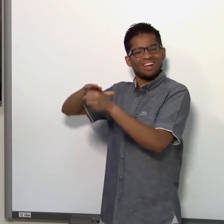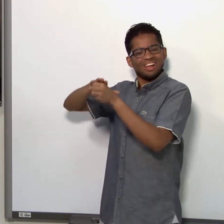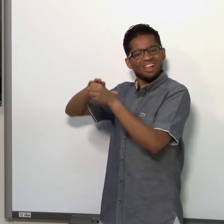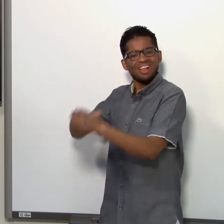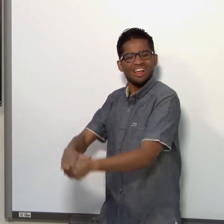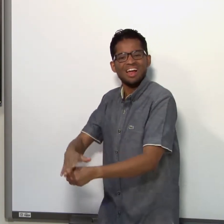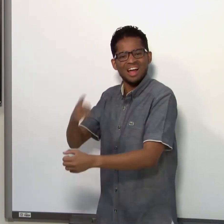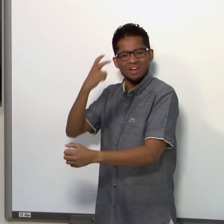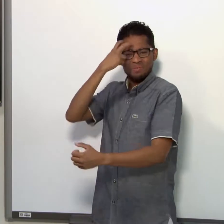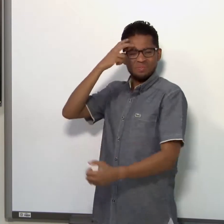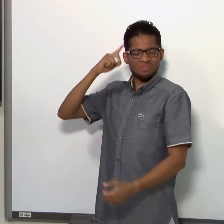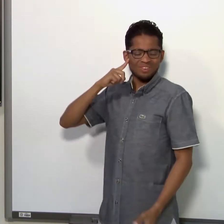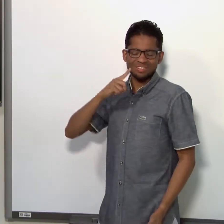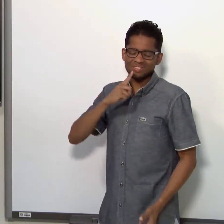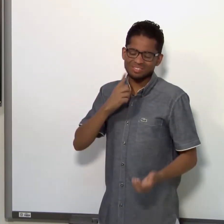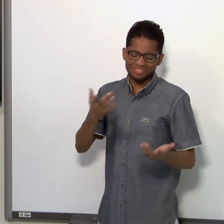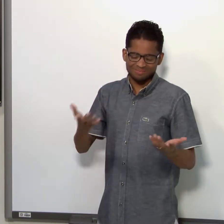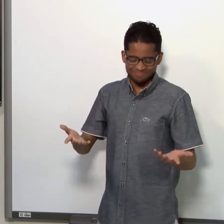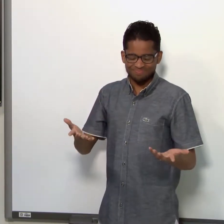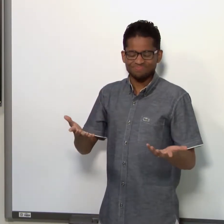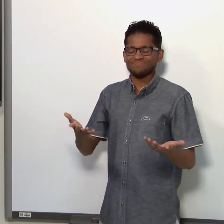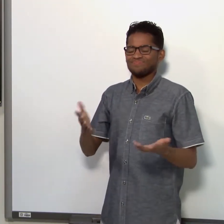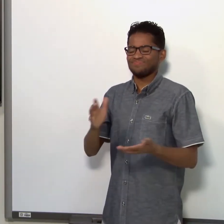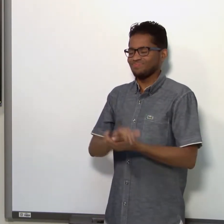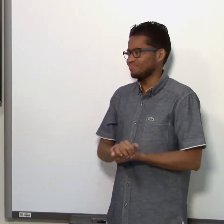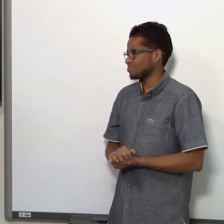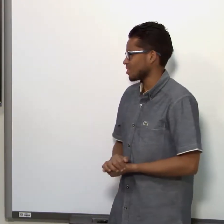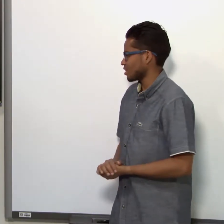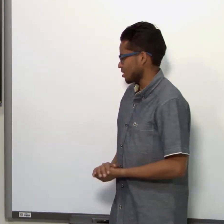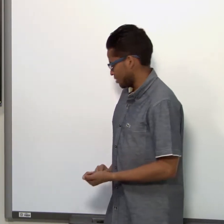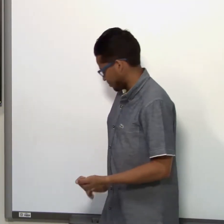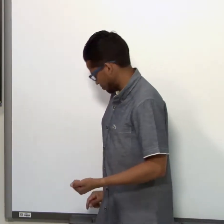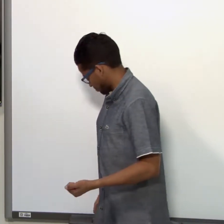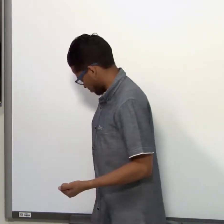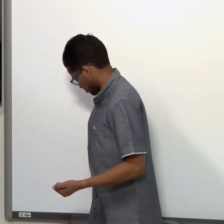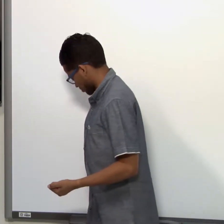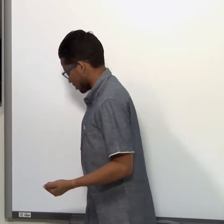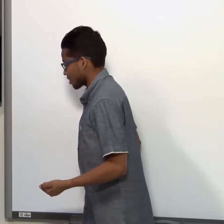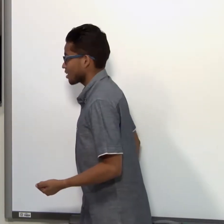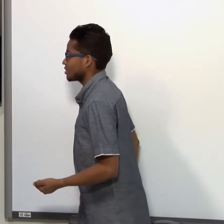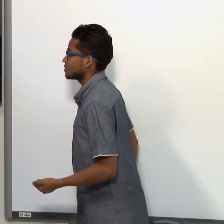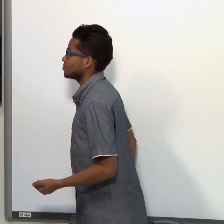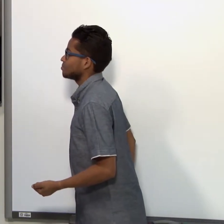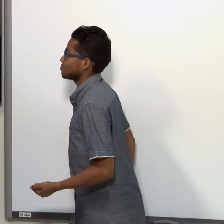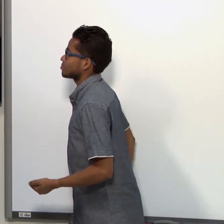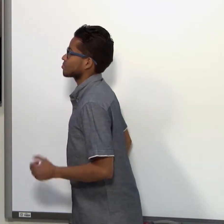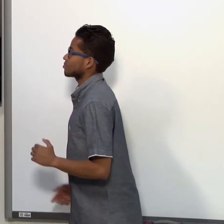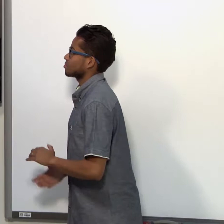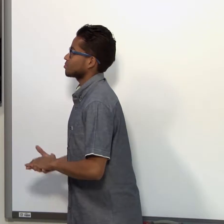A língua de sinais, a cultura surda, ela é inferiorizada.